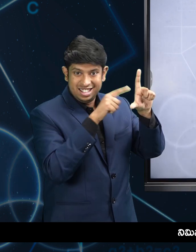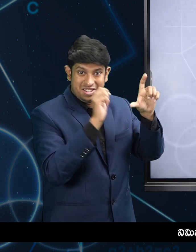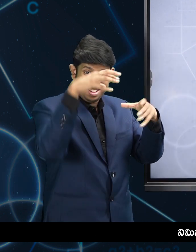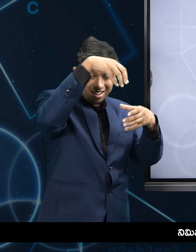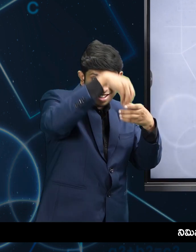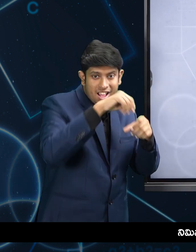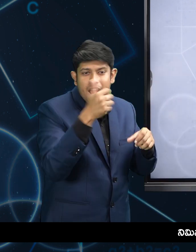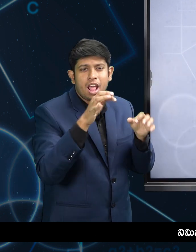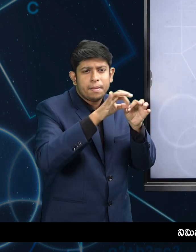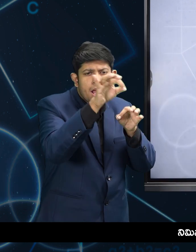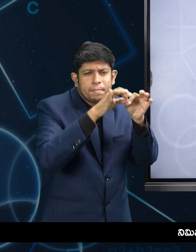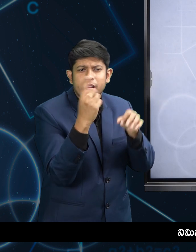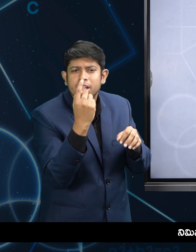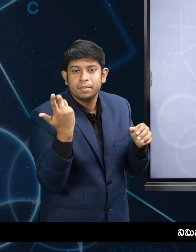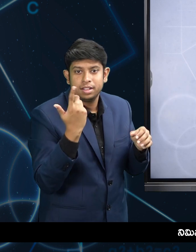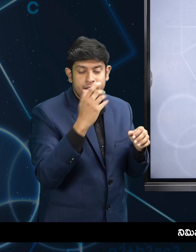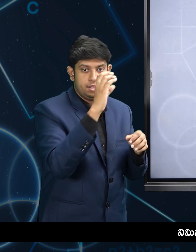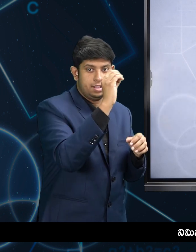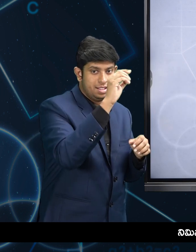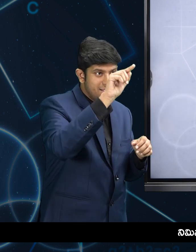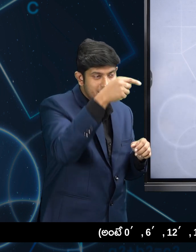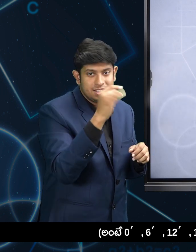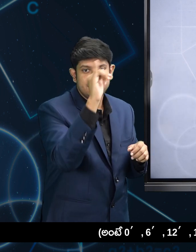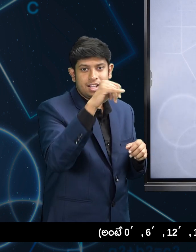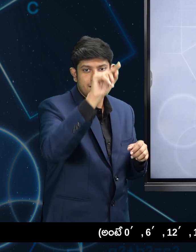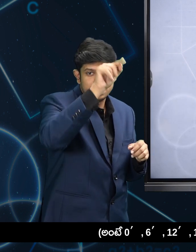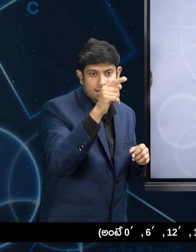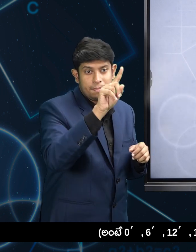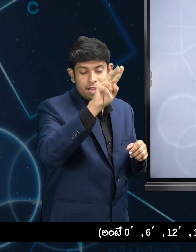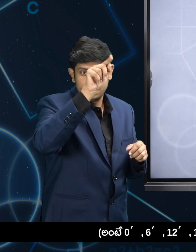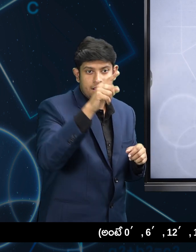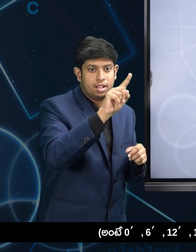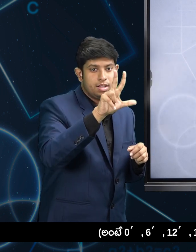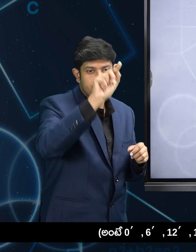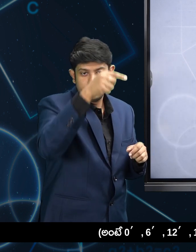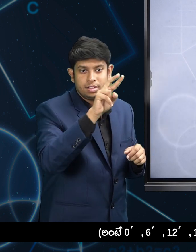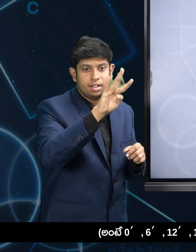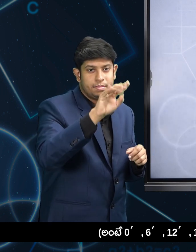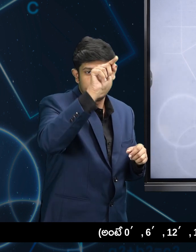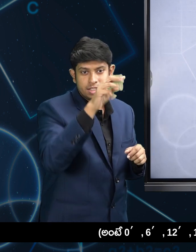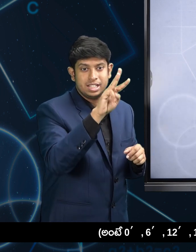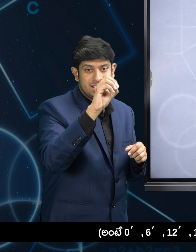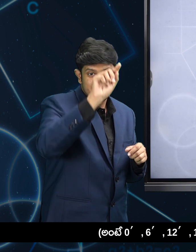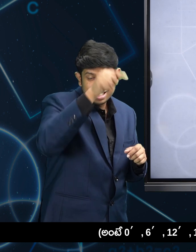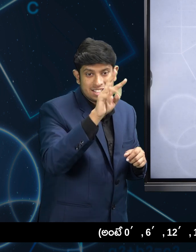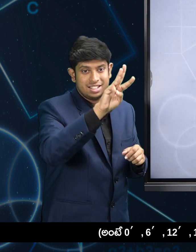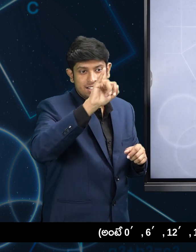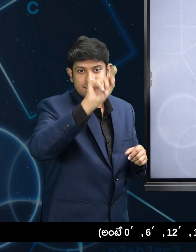నిమిషాల ఇతర కొలతలను కలిగి ఉన్న కోణాల కోసం అంటే 0, 6, 12, 18,